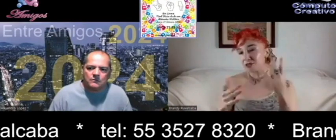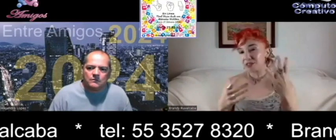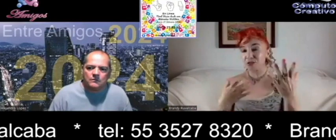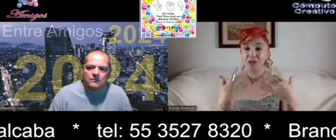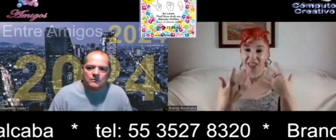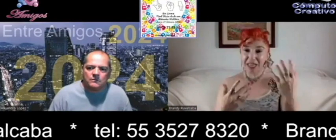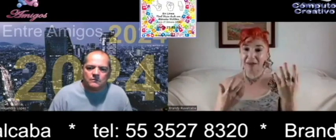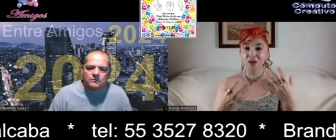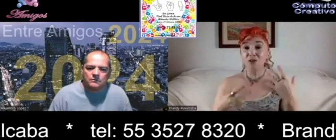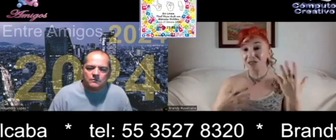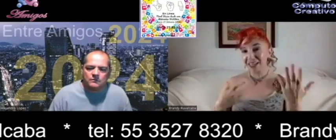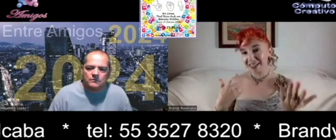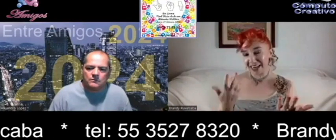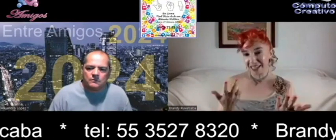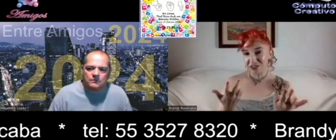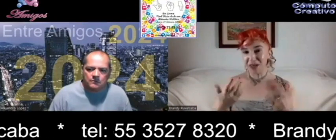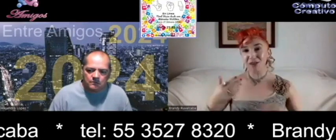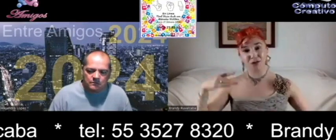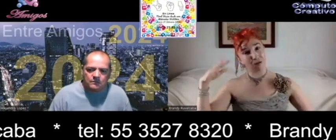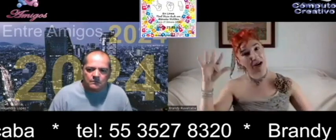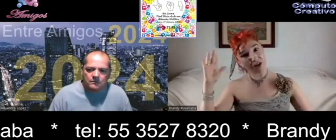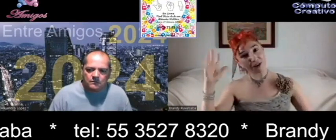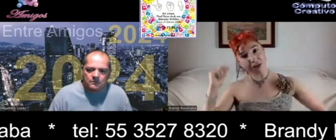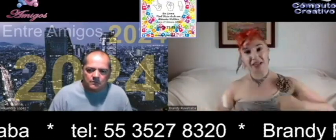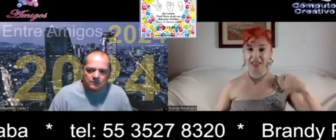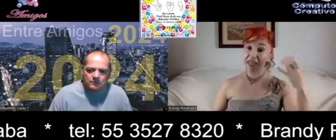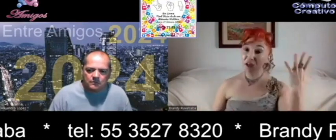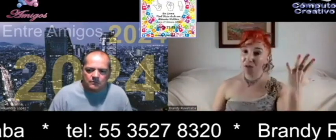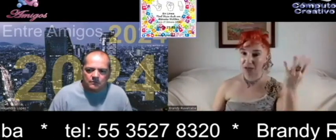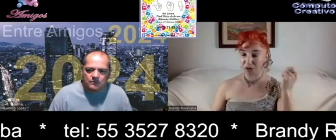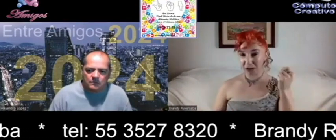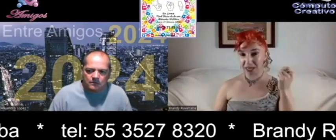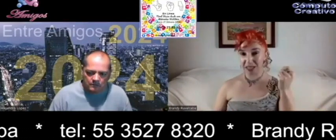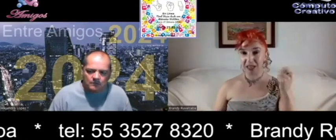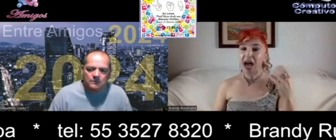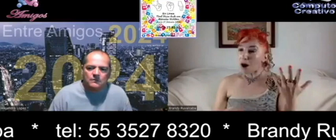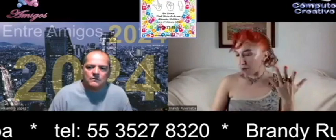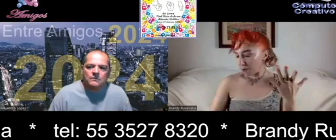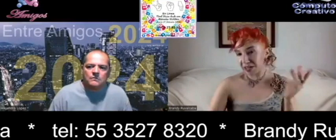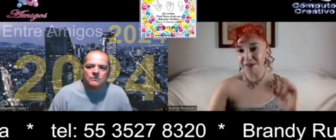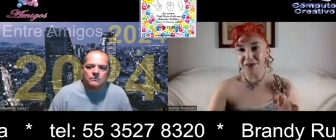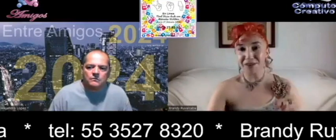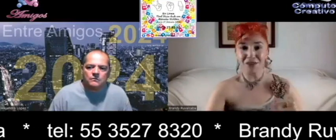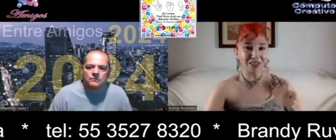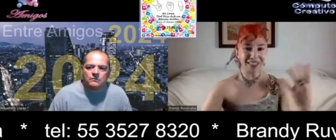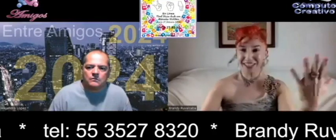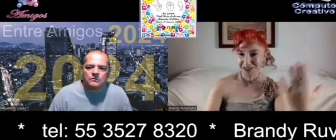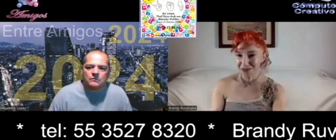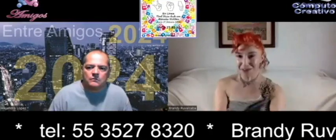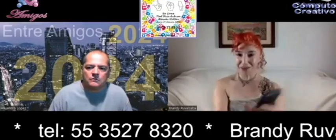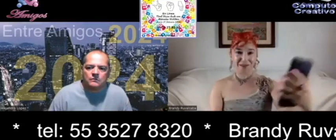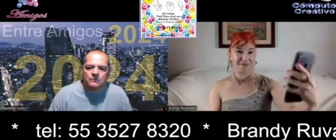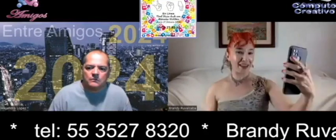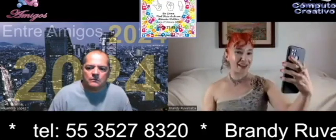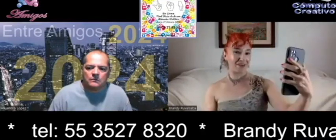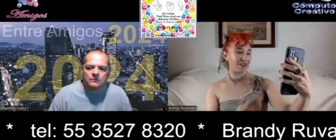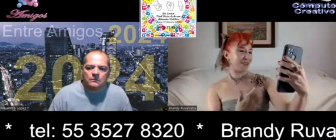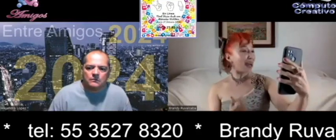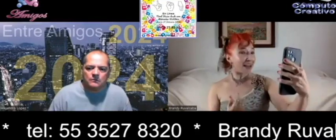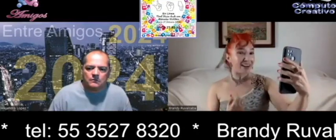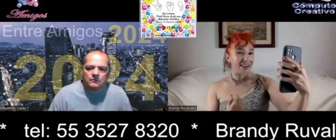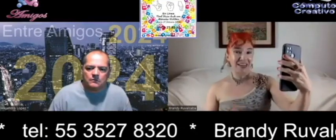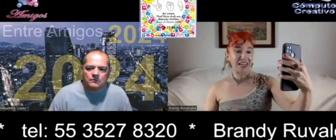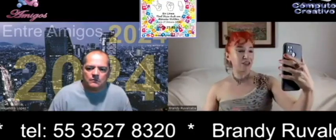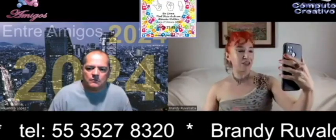Entonces, cuando estás hablando, utiliza las dos manos, tu mano dominante y tu mano base. Ahora, por ejemplo, si tú estás haciendo una videollamada con el